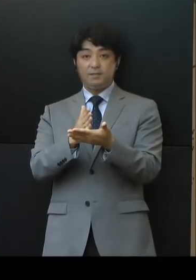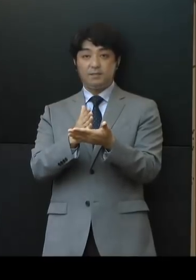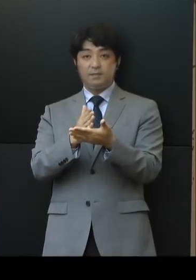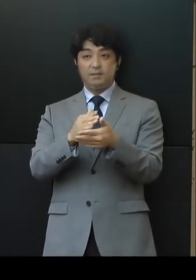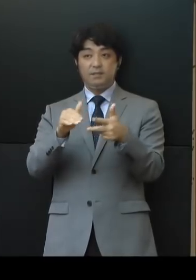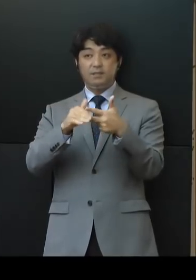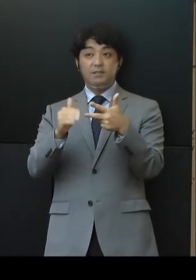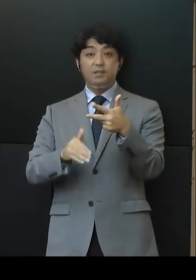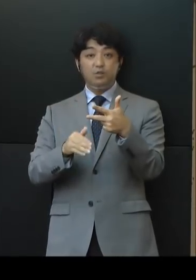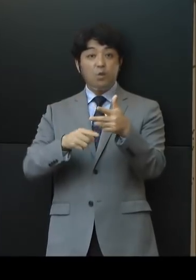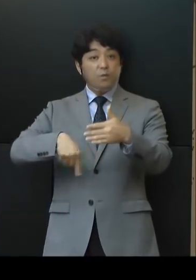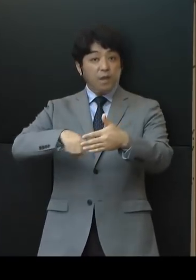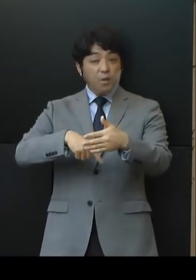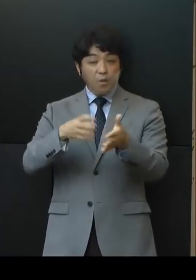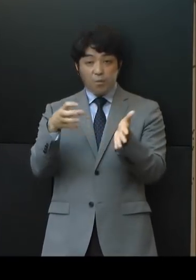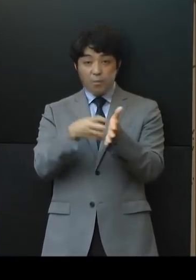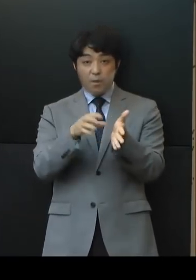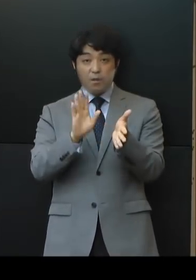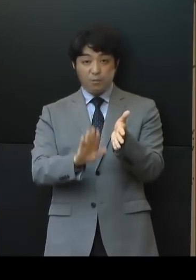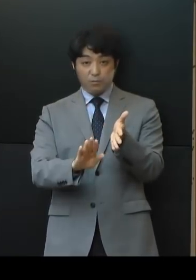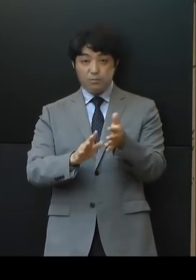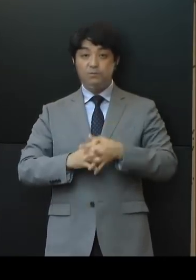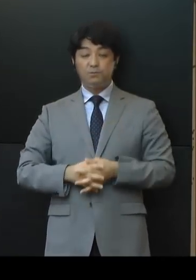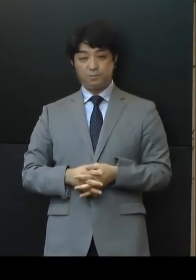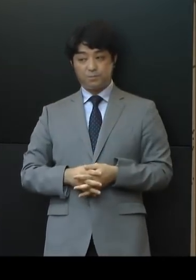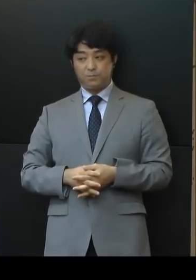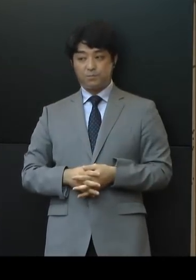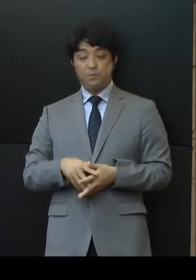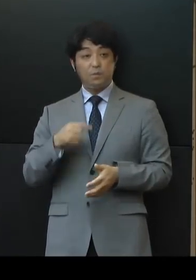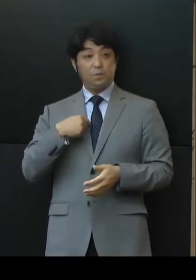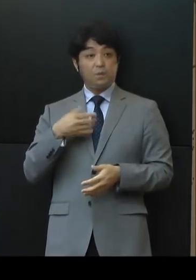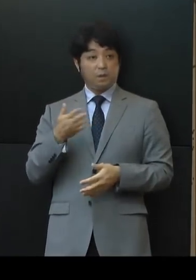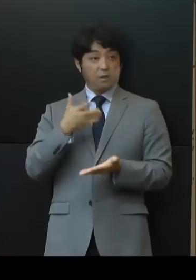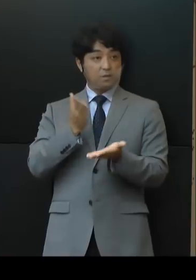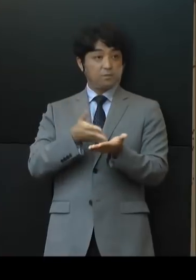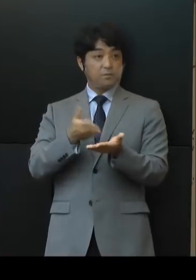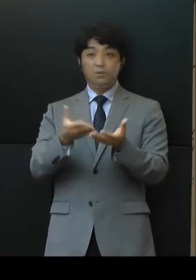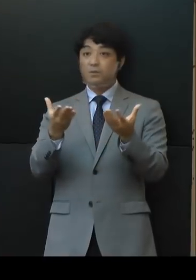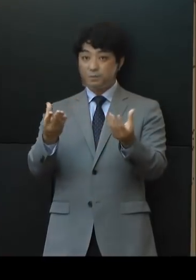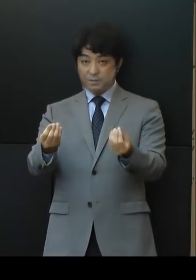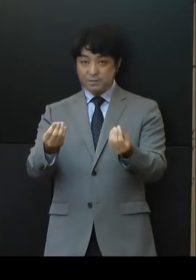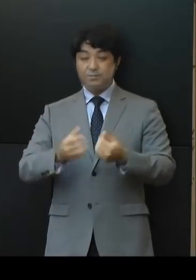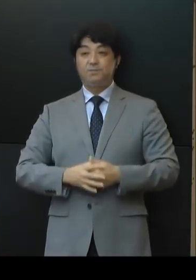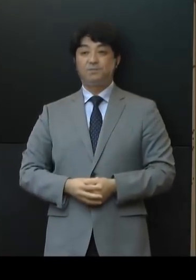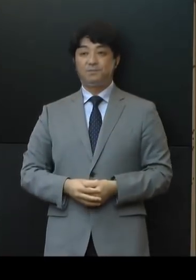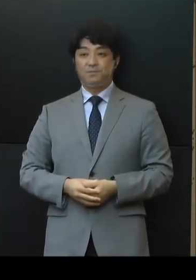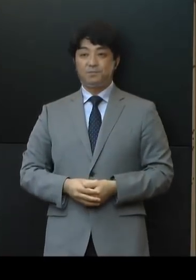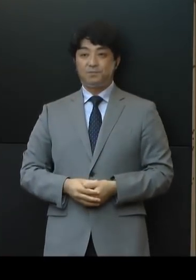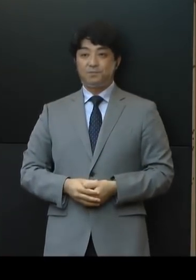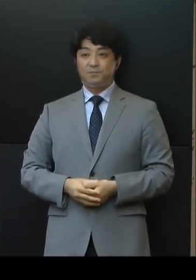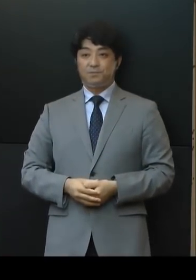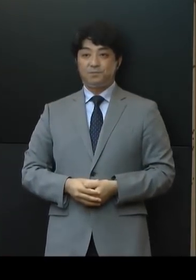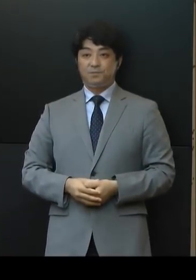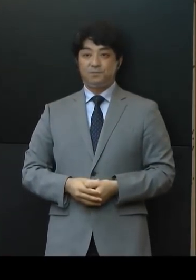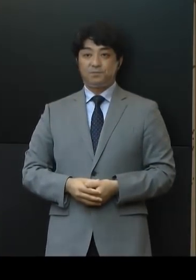なことを記載しております。はい、私の方からは説明は以上です。